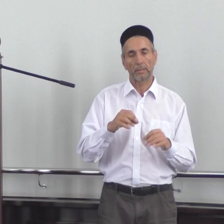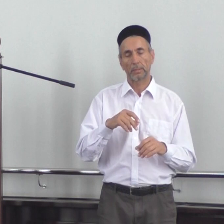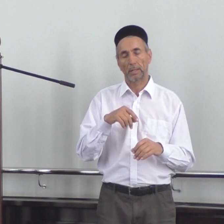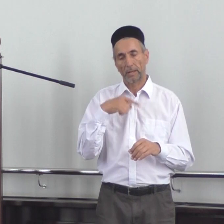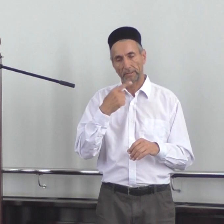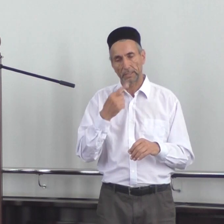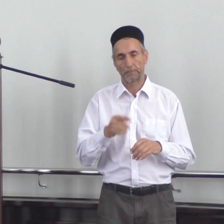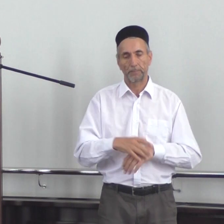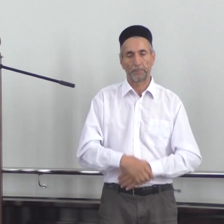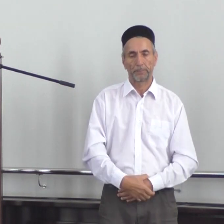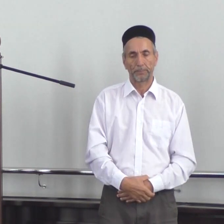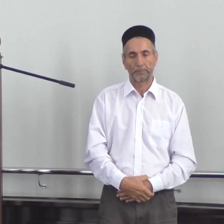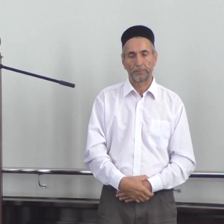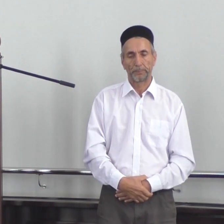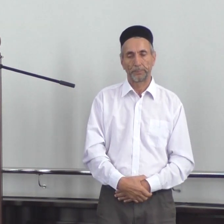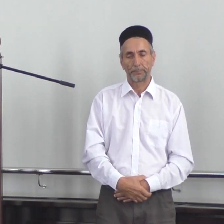бит.